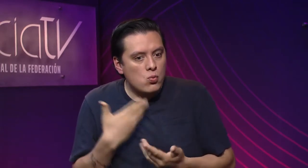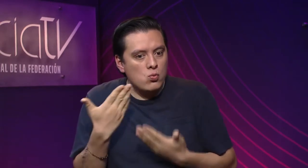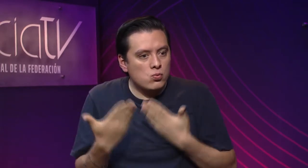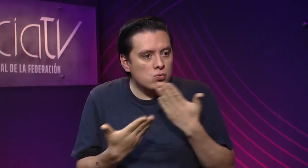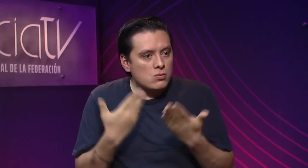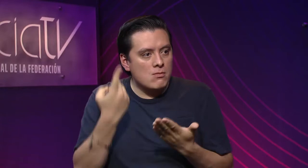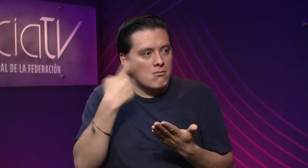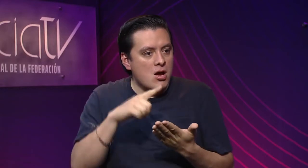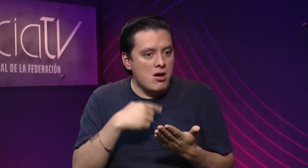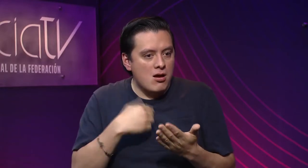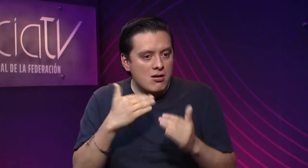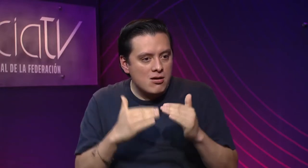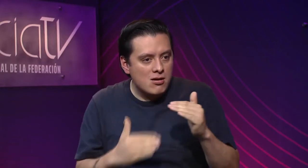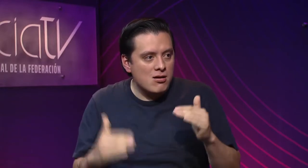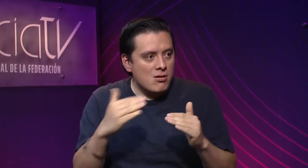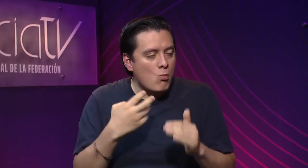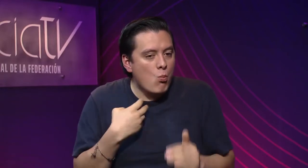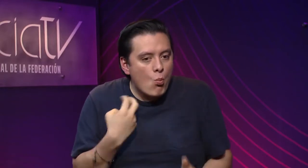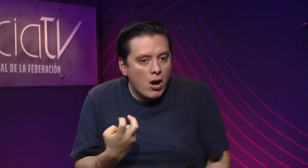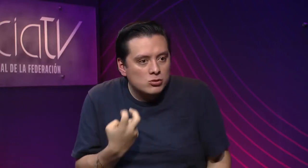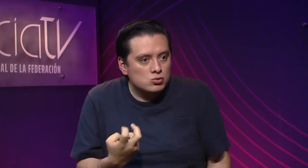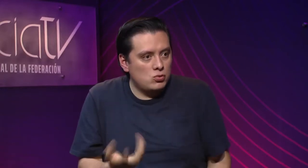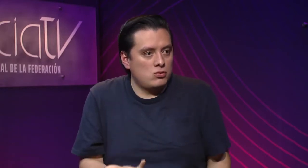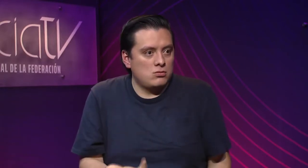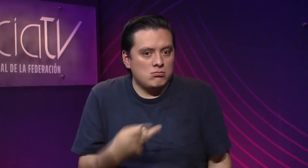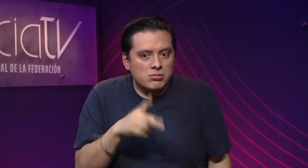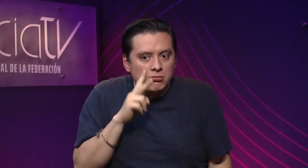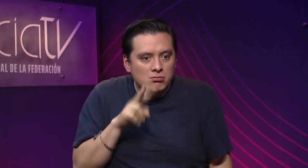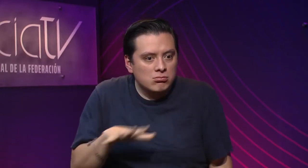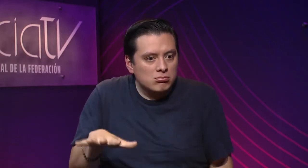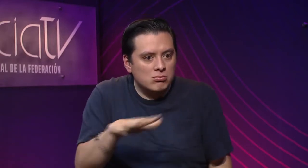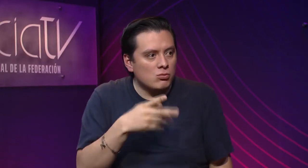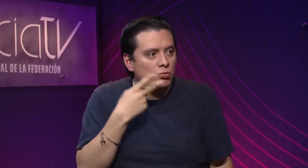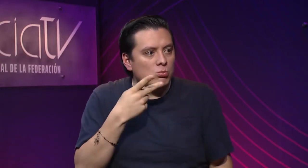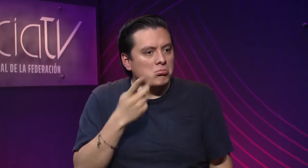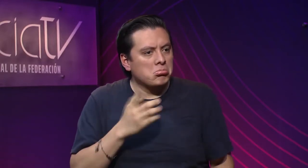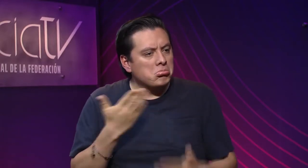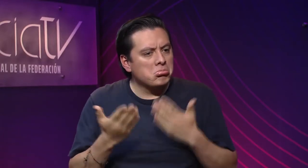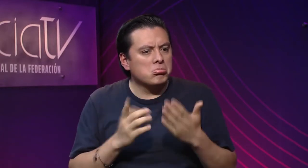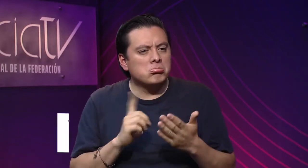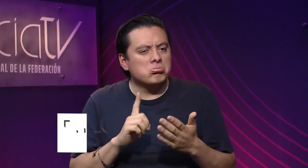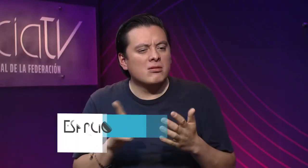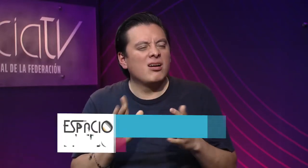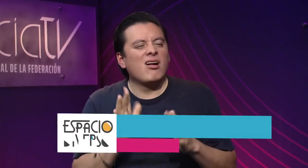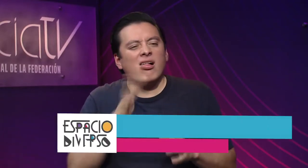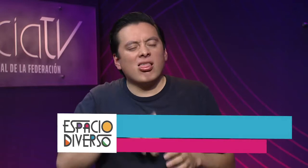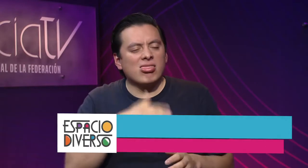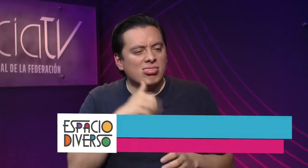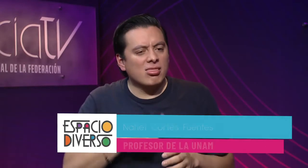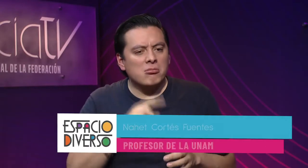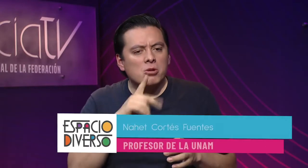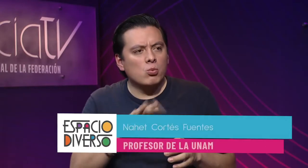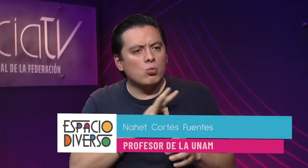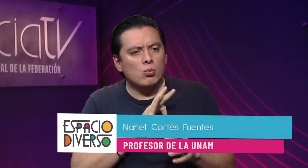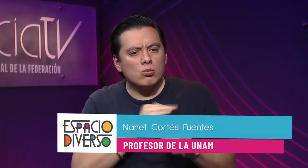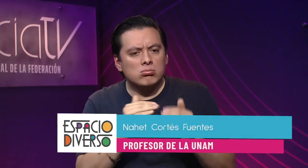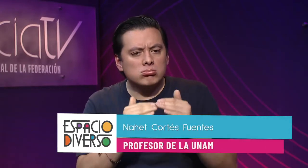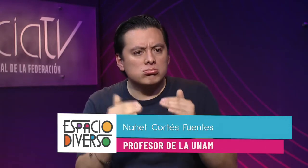estudié esta ingeniería y creo que necesito un puesto superior, igual que cualquier oyente. Y